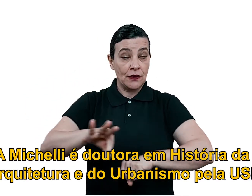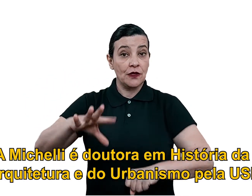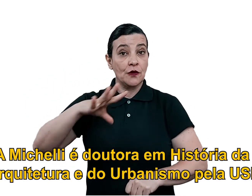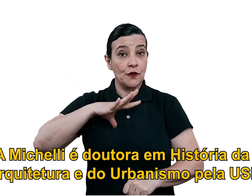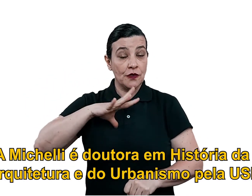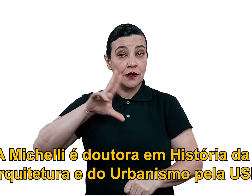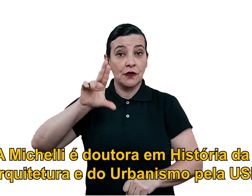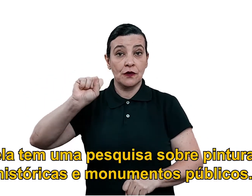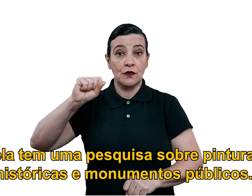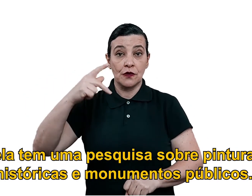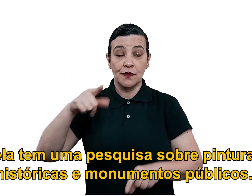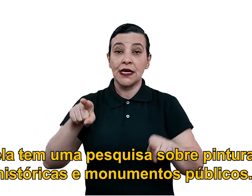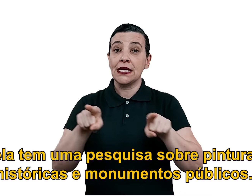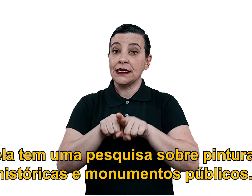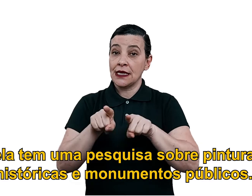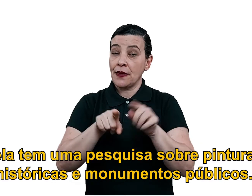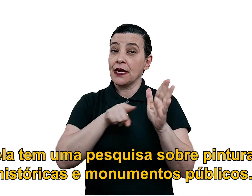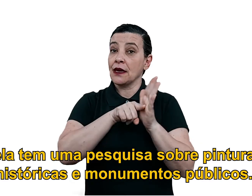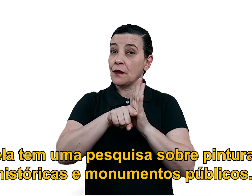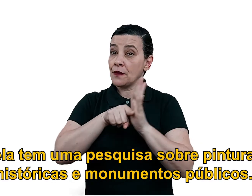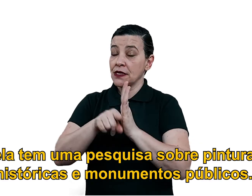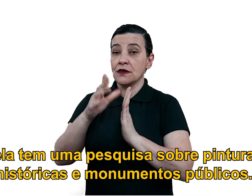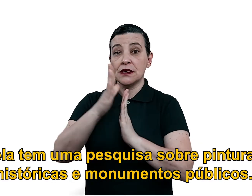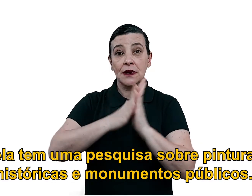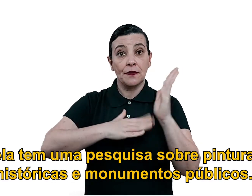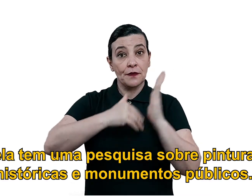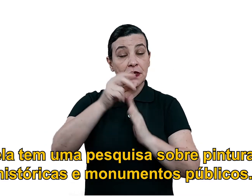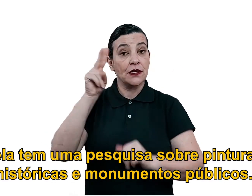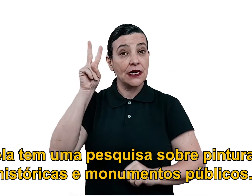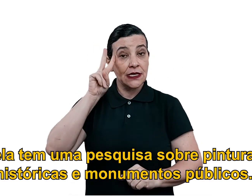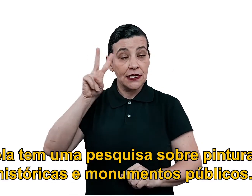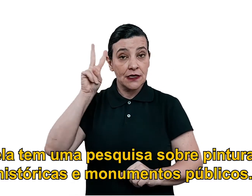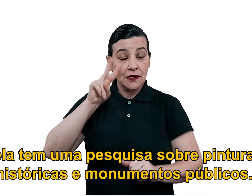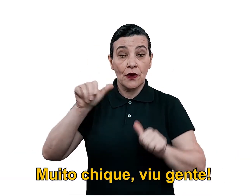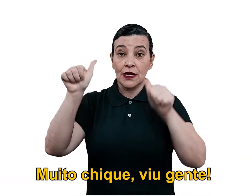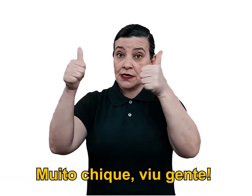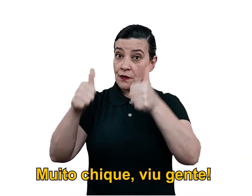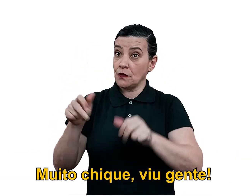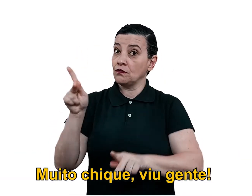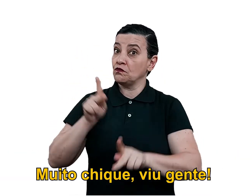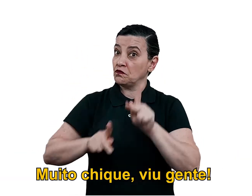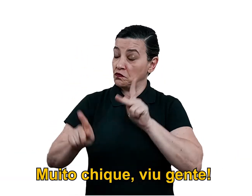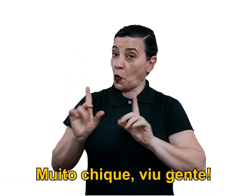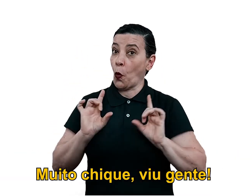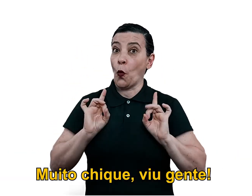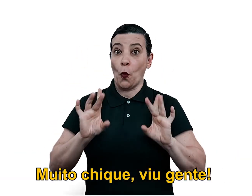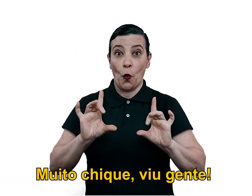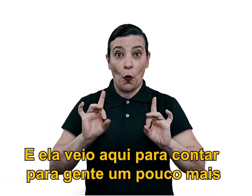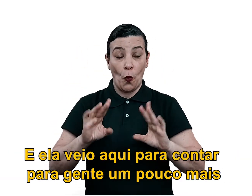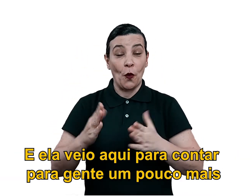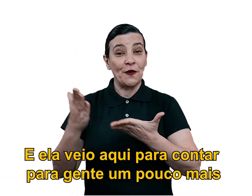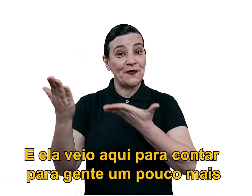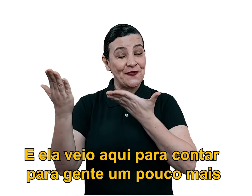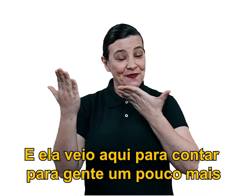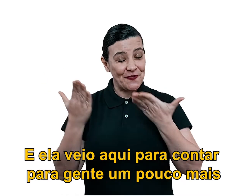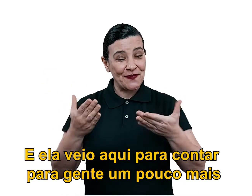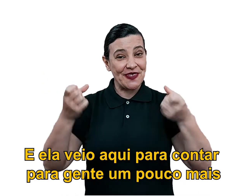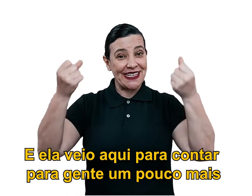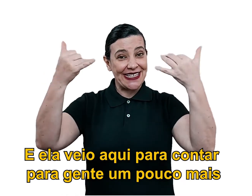Urbanismo pela USP e ela tem uma pesquisa sobre pinturas históricas e monumentos públicos. Muito chique, viu, gente? E ela veio aqui para contar para a gente um